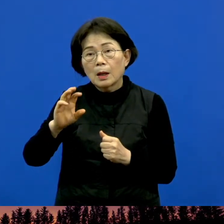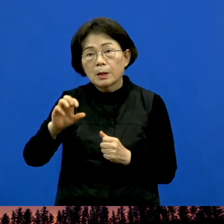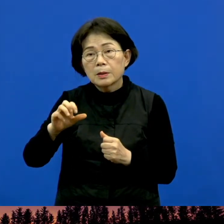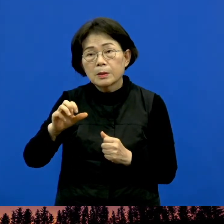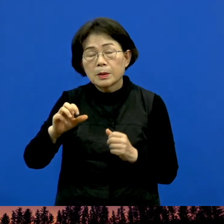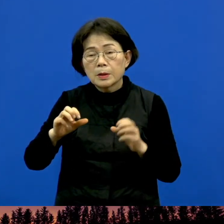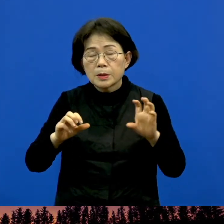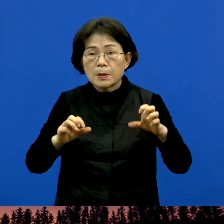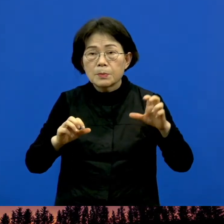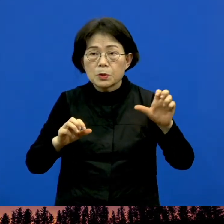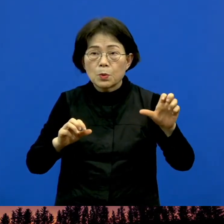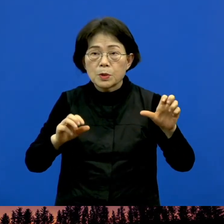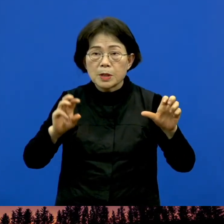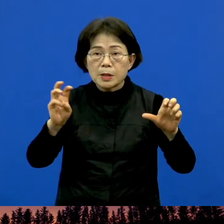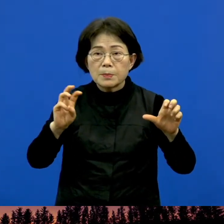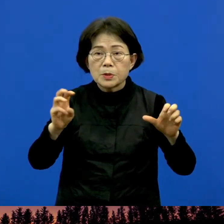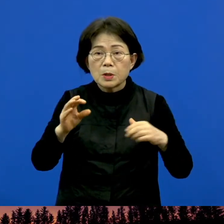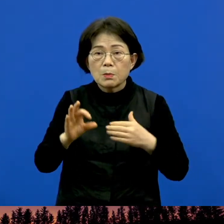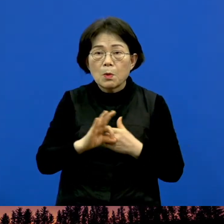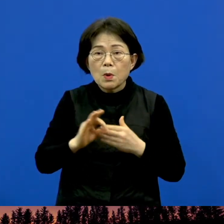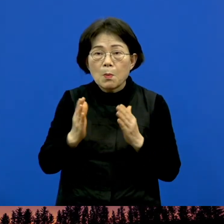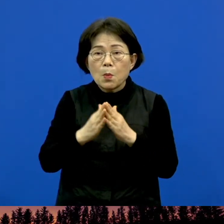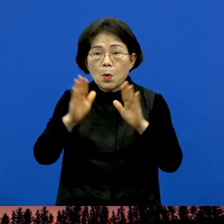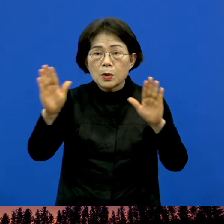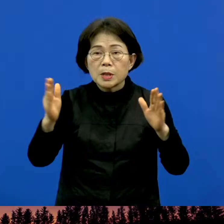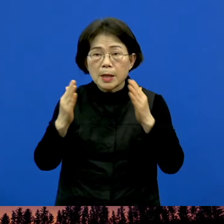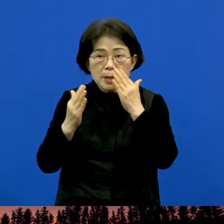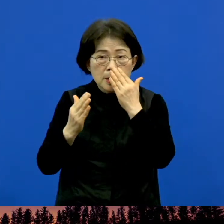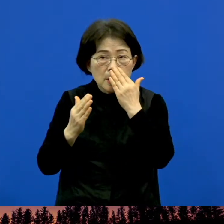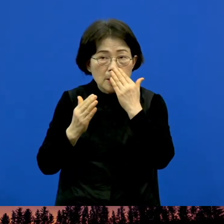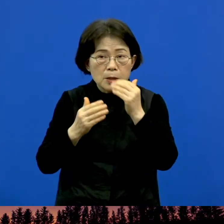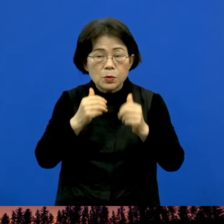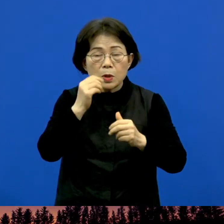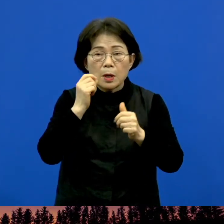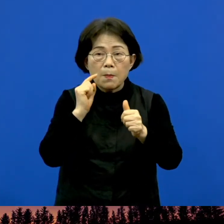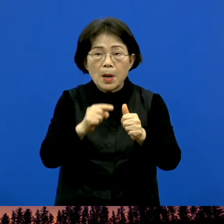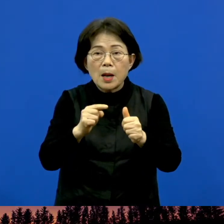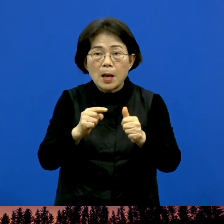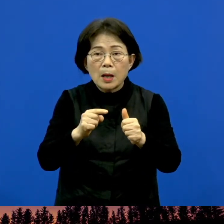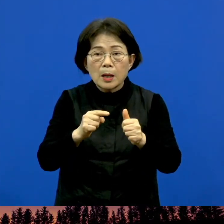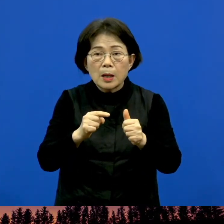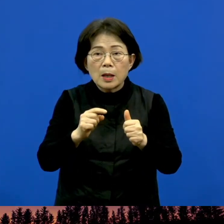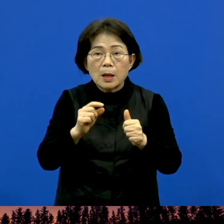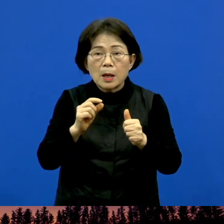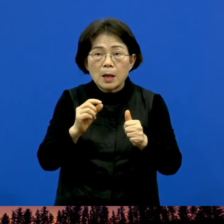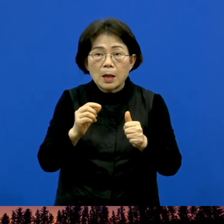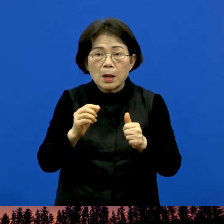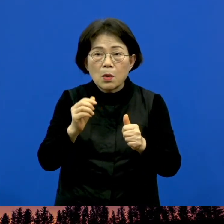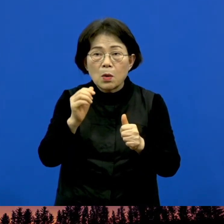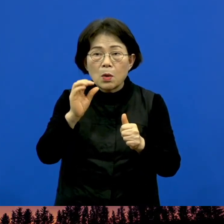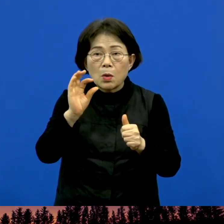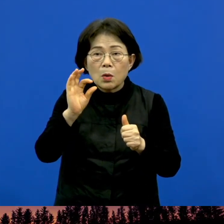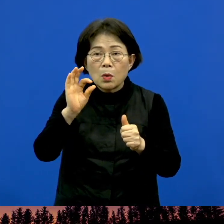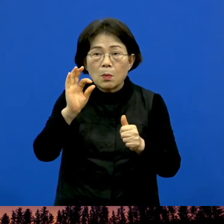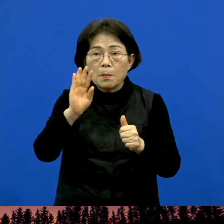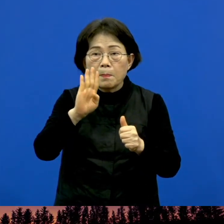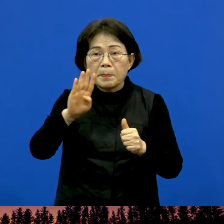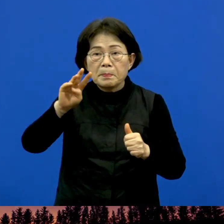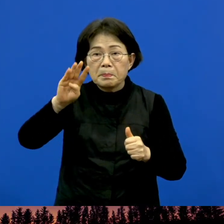35장 30절에 보면 모세가 이스라엘 자손에게 이르되 볼지어다 여호와께서 유다 지파 홀의 손자요 우리의